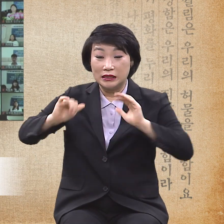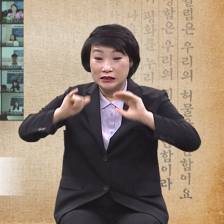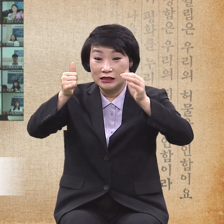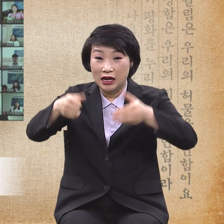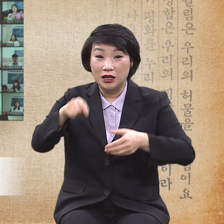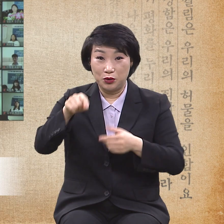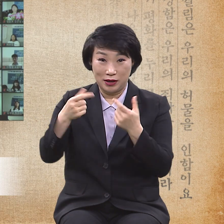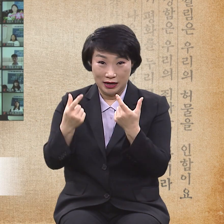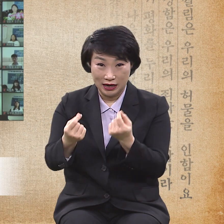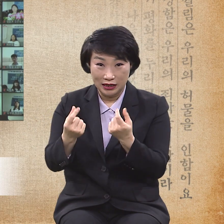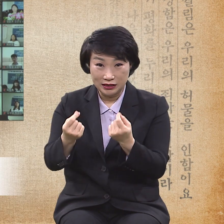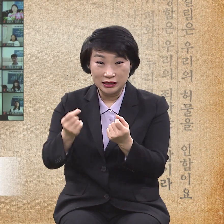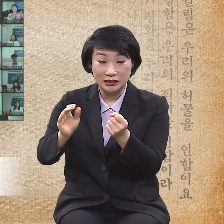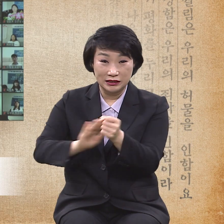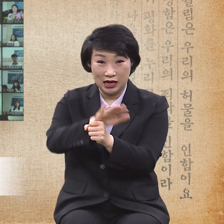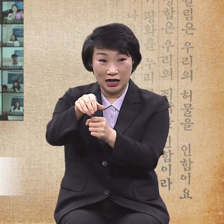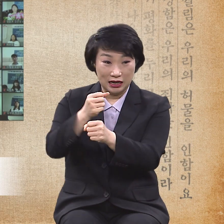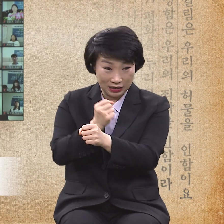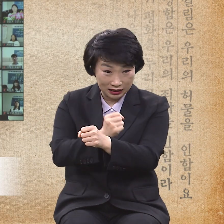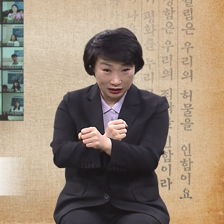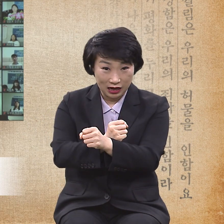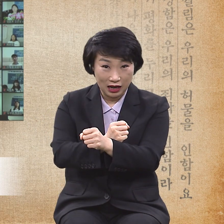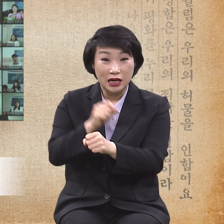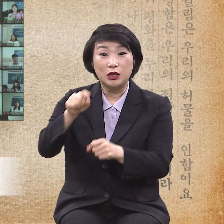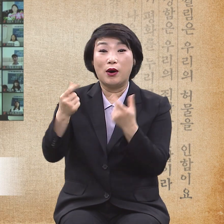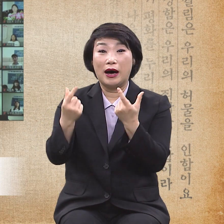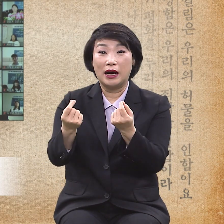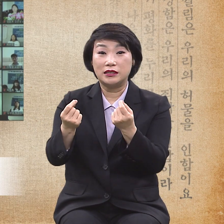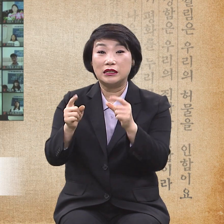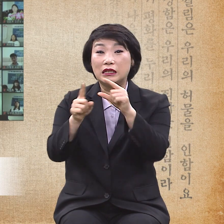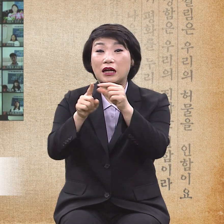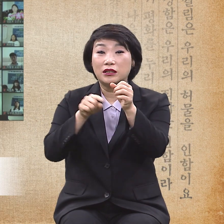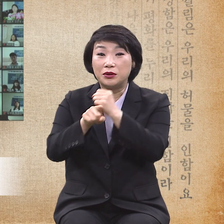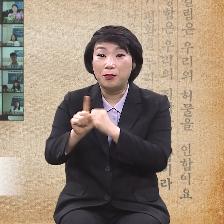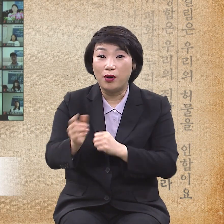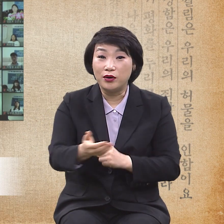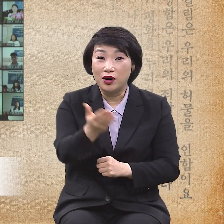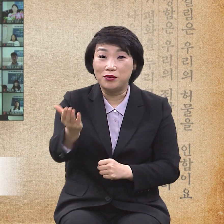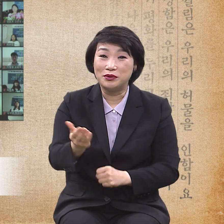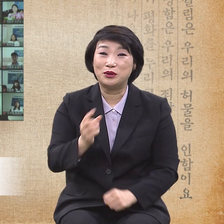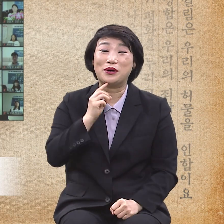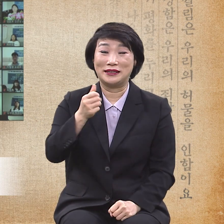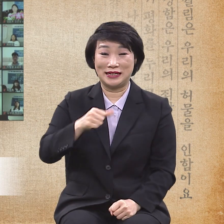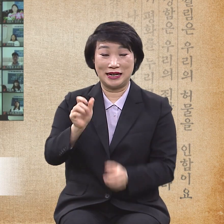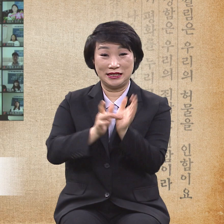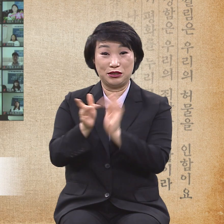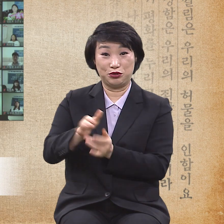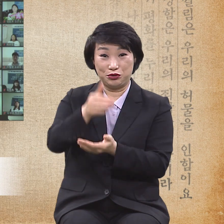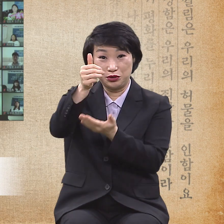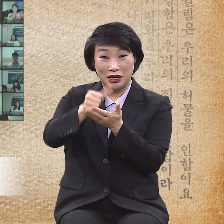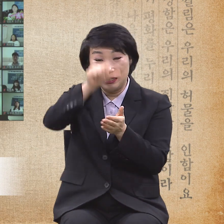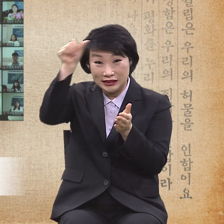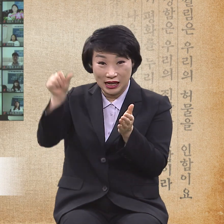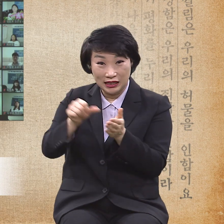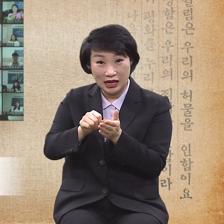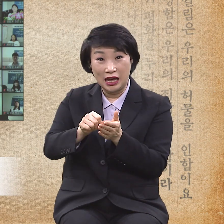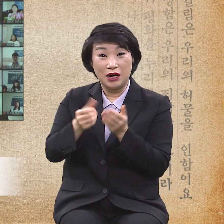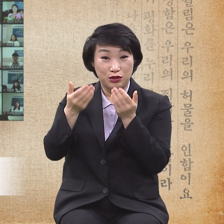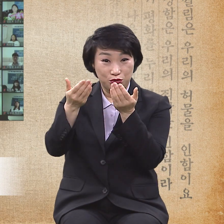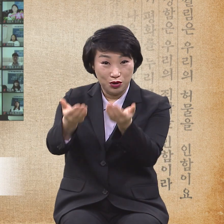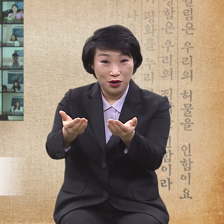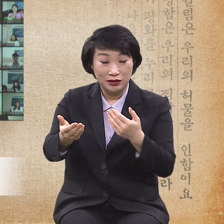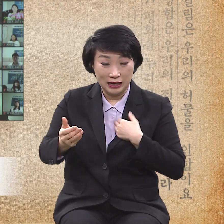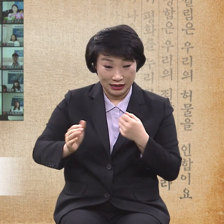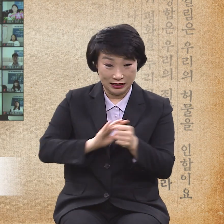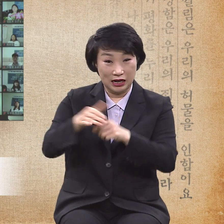세상을 이처럼 사랑했다. 이처럼이란 말은 독생자 예수 그리스도의 생애를 통해서